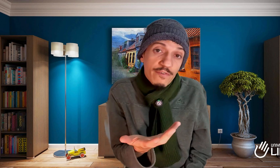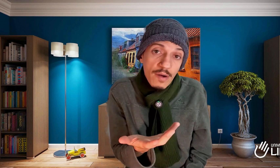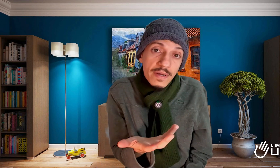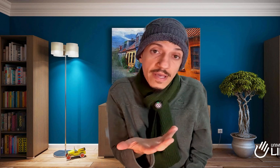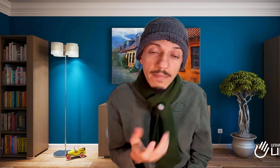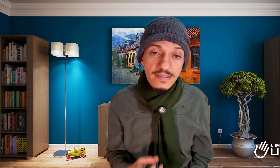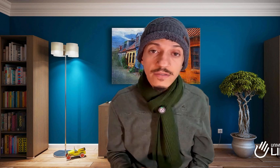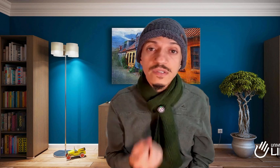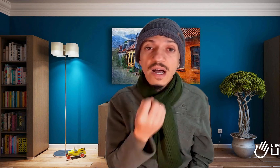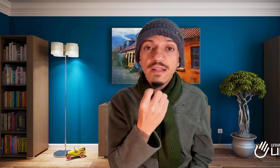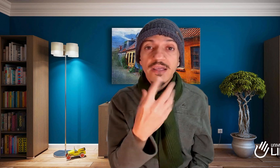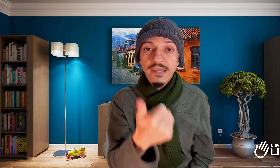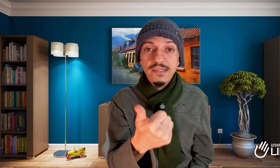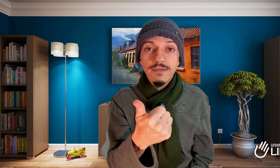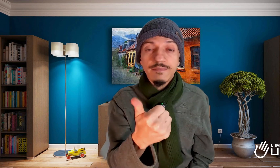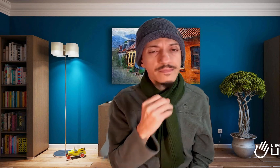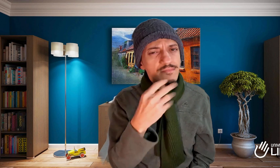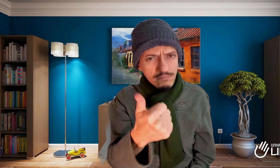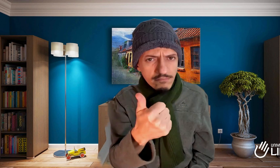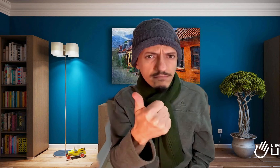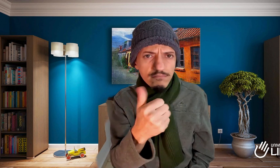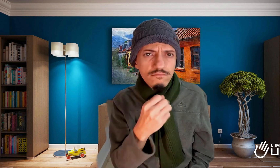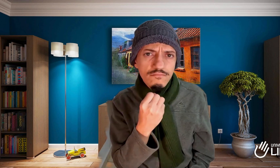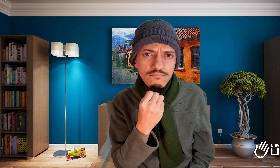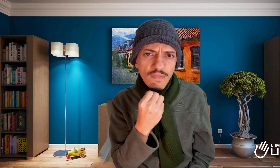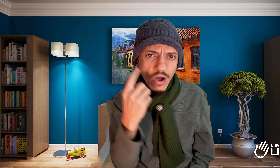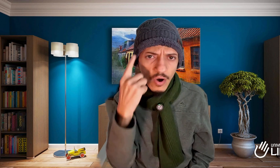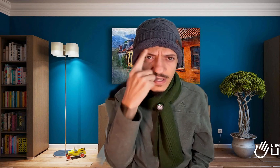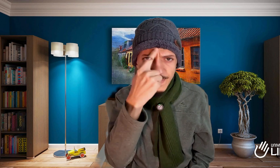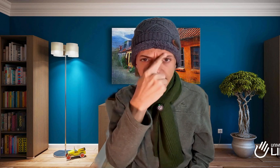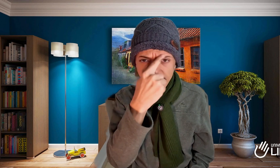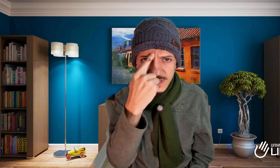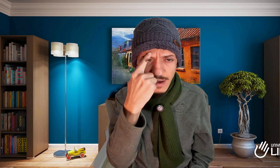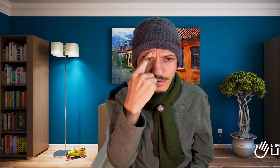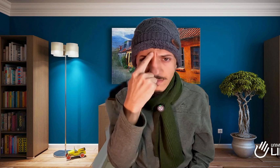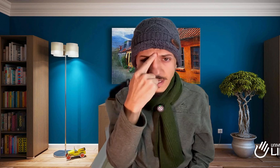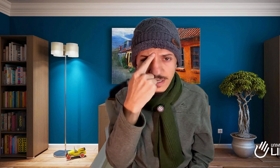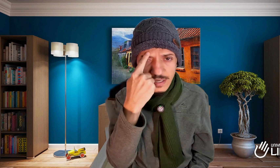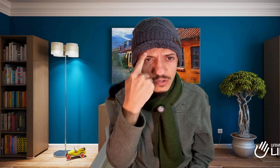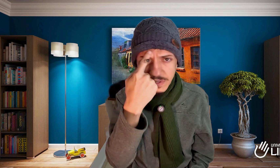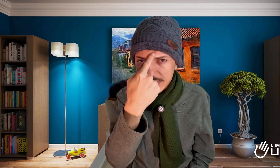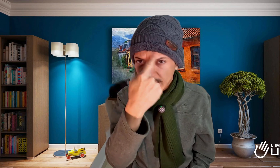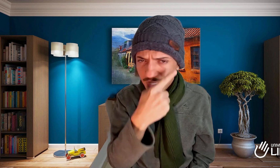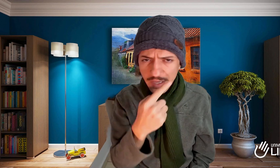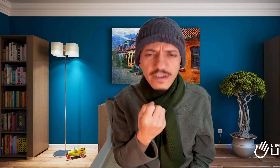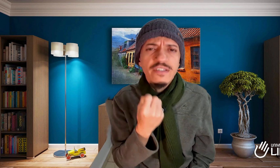que é bastante usada, que é assim. Olha a expressão facial, aqui, a sobrancelha aqui, fechada.